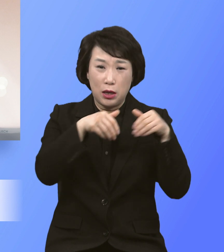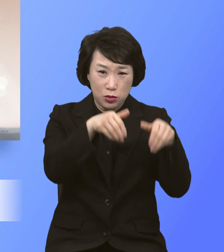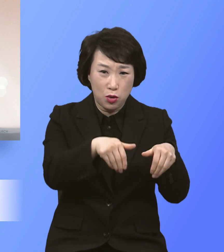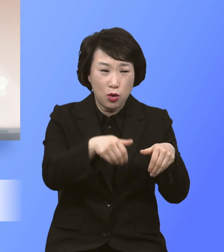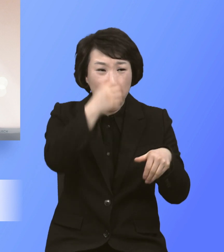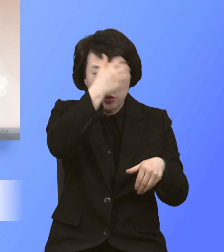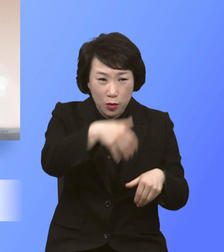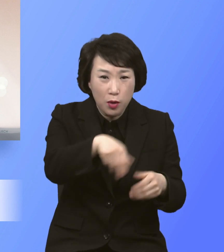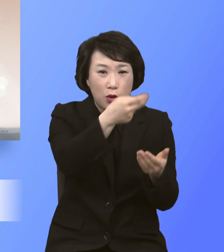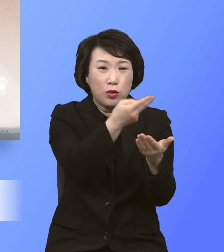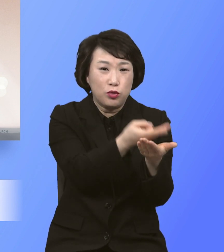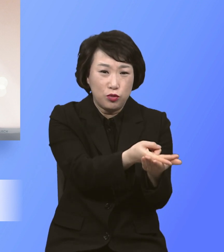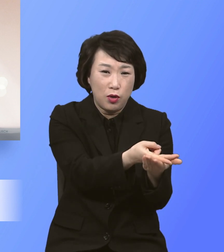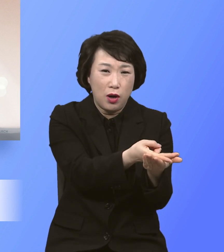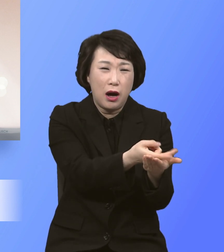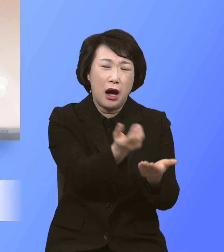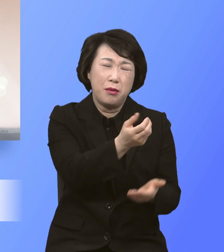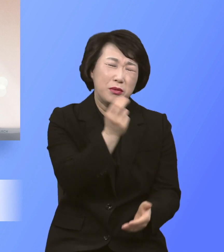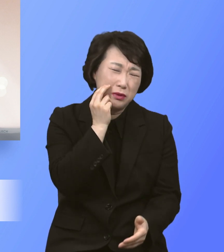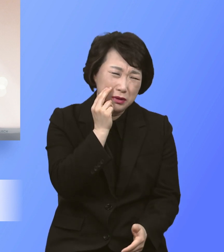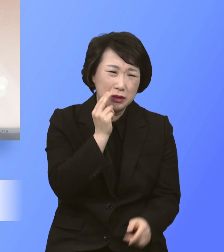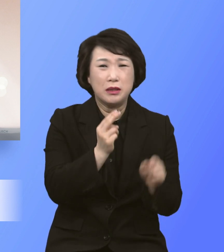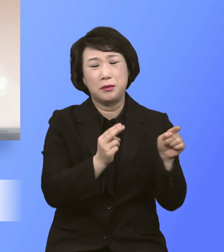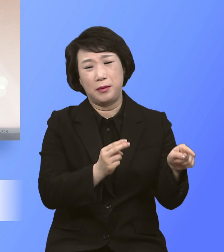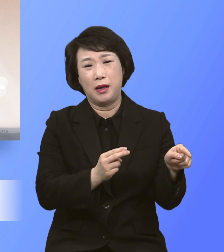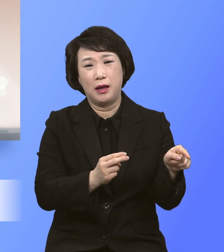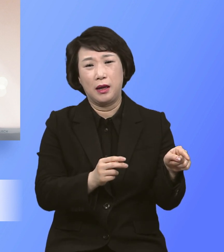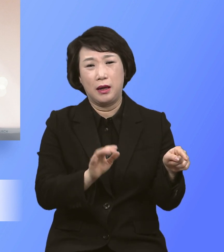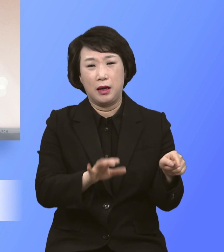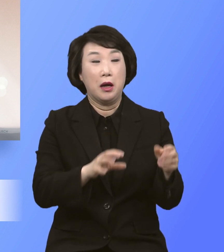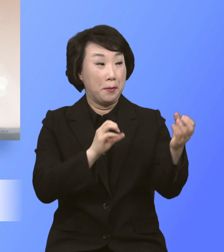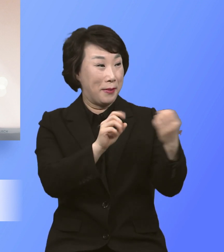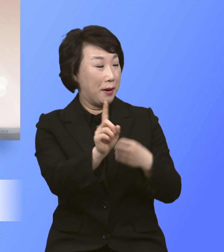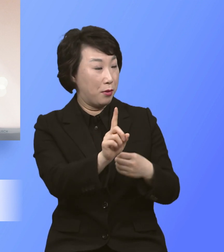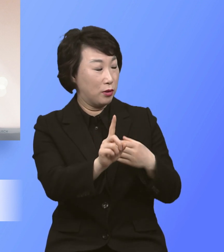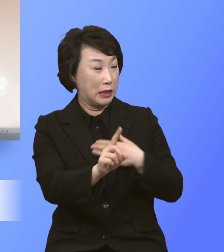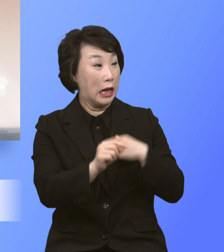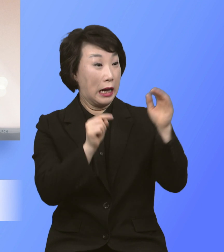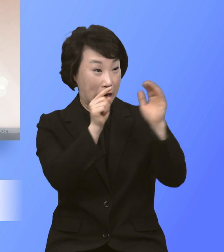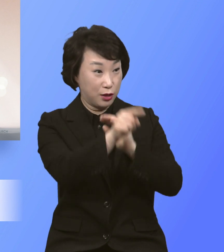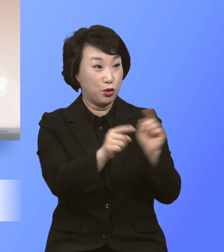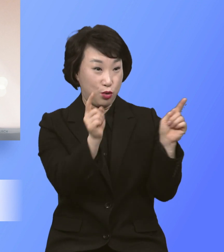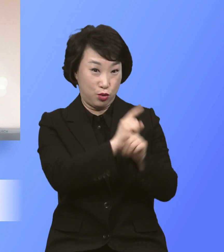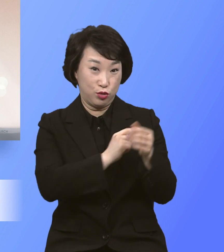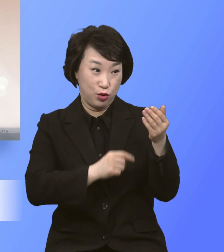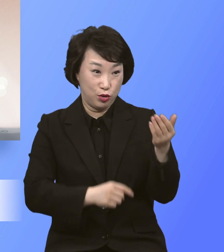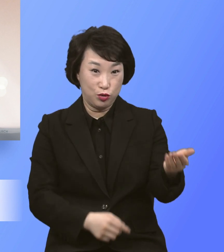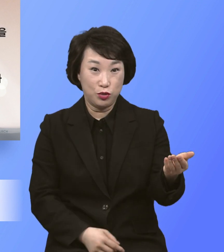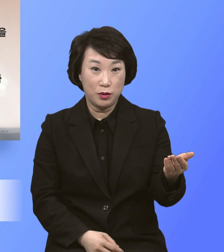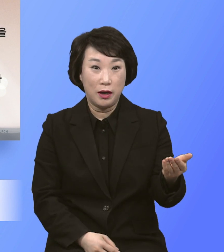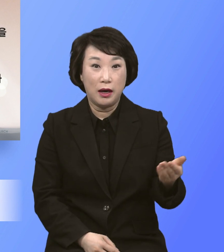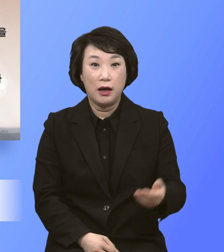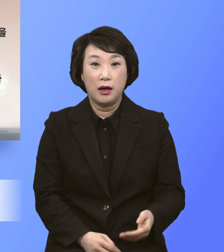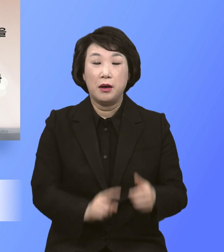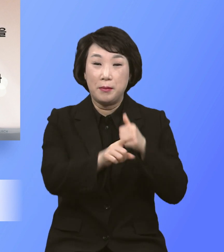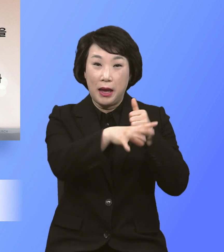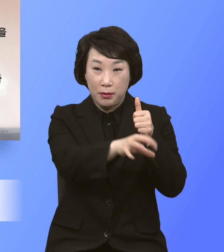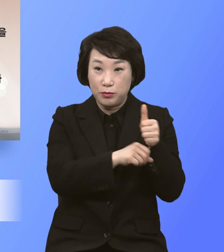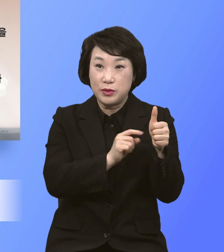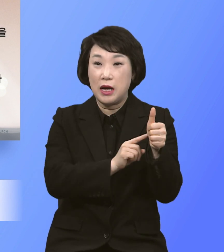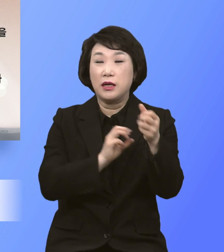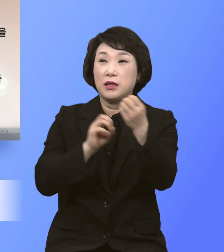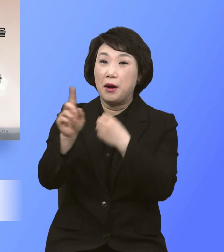아이이 중풍병으로 집에 누워 몹시 괴로워하나이다. 가라사대 내가 가서